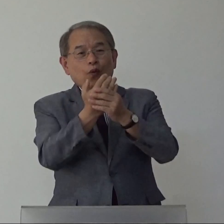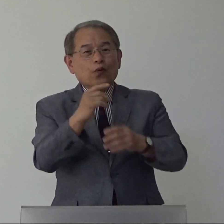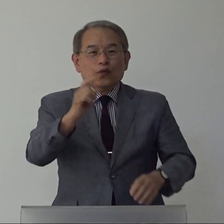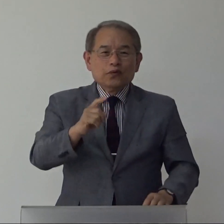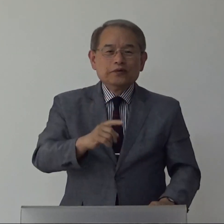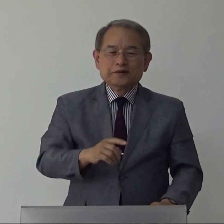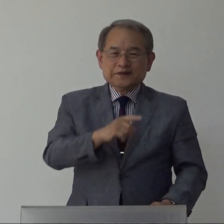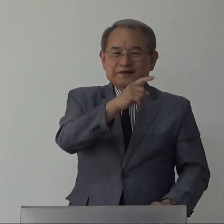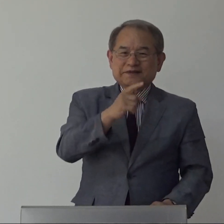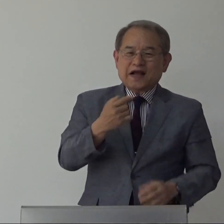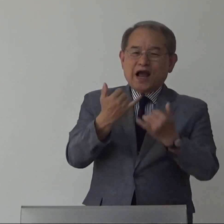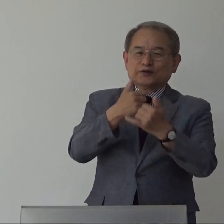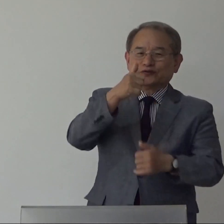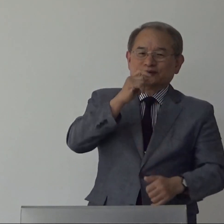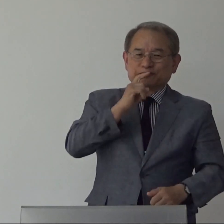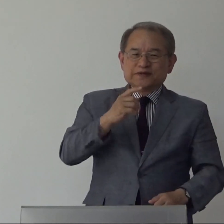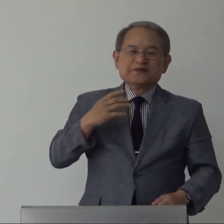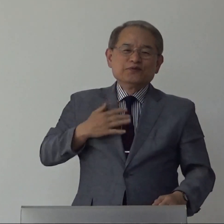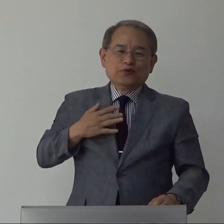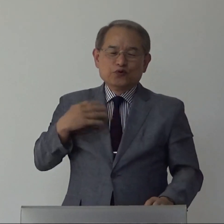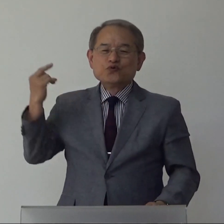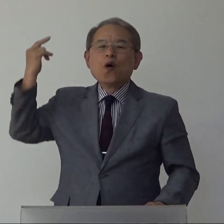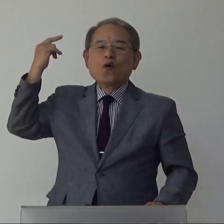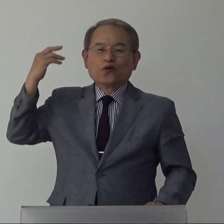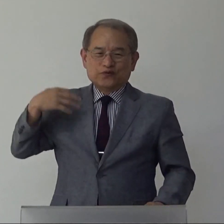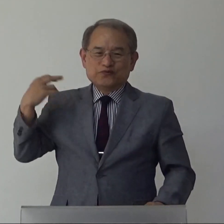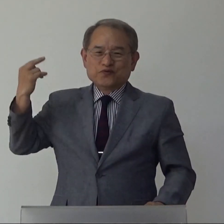아저씨, 이 차가 어디서 났어요?